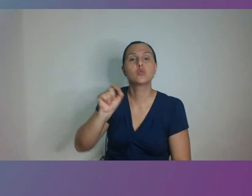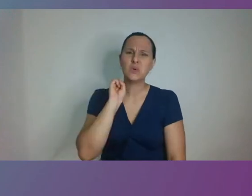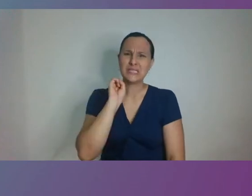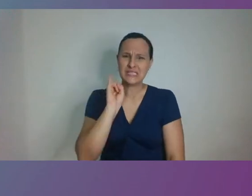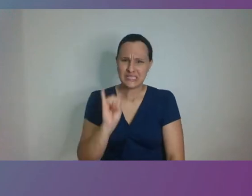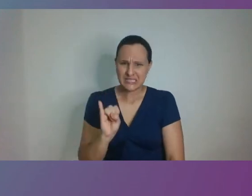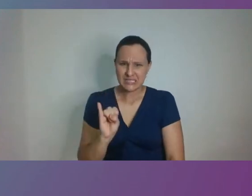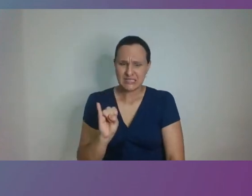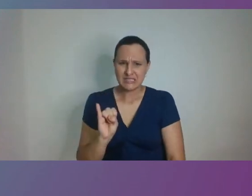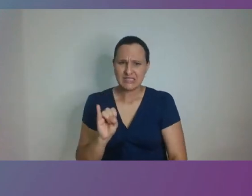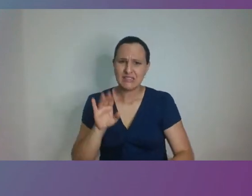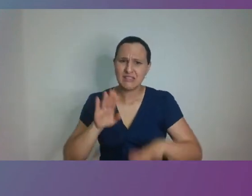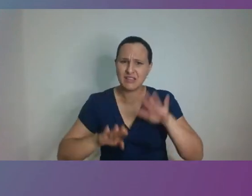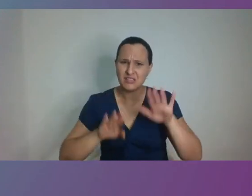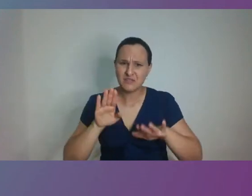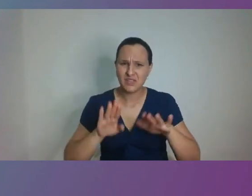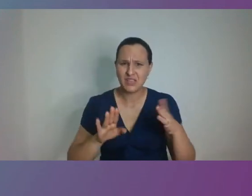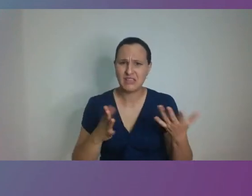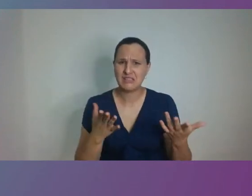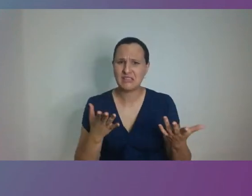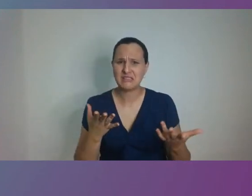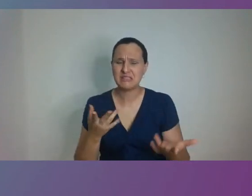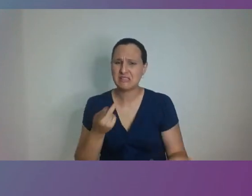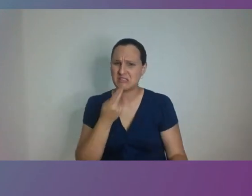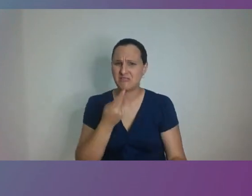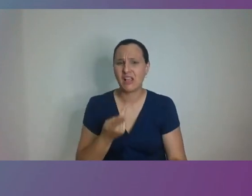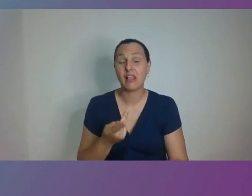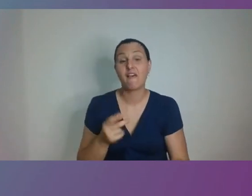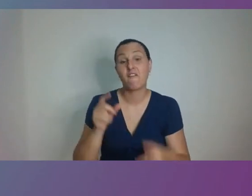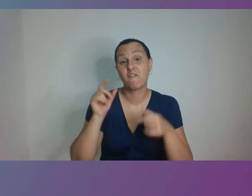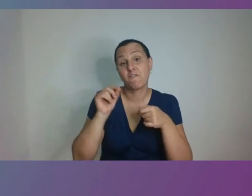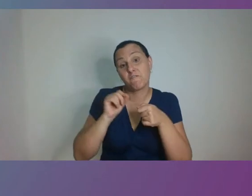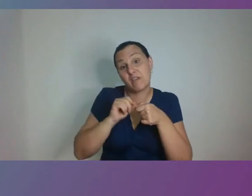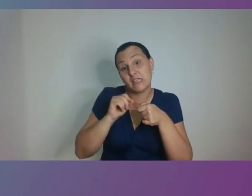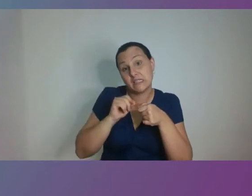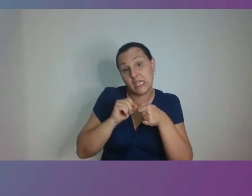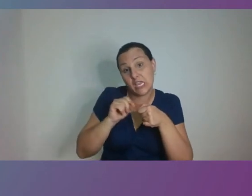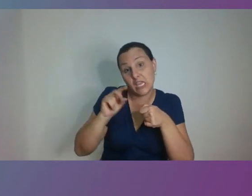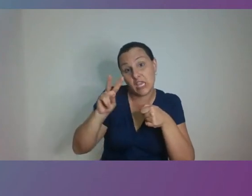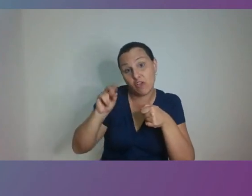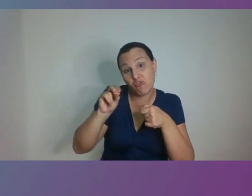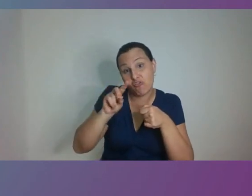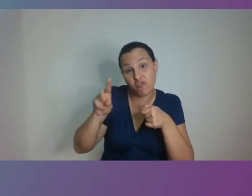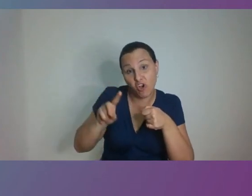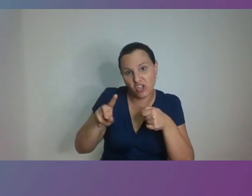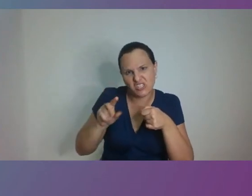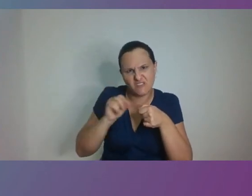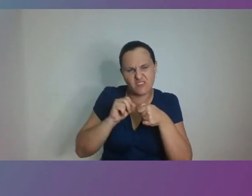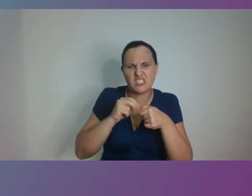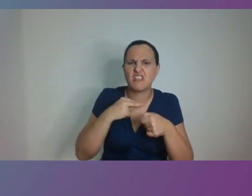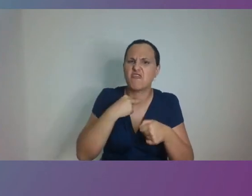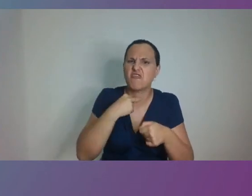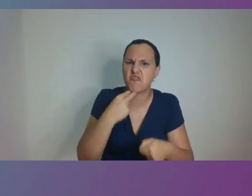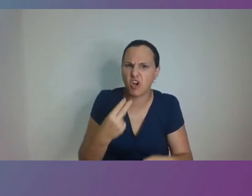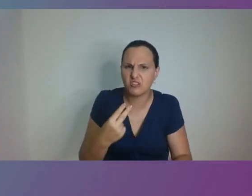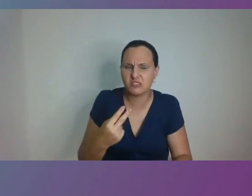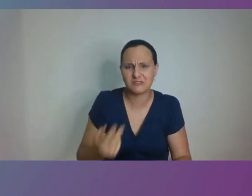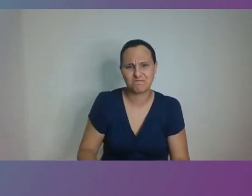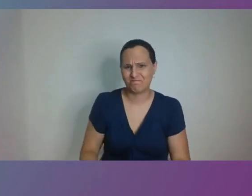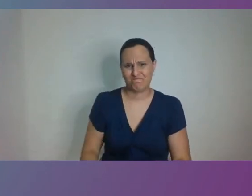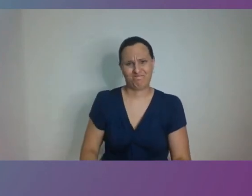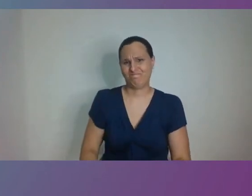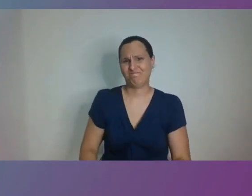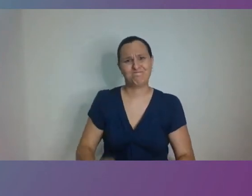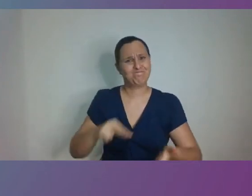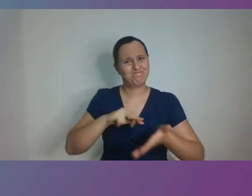nítida constatação que esse intérprete não se preparou. Por quê? Eu não uso este conceito. Então, não é pelo fato